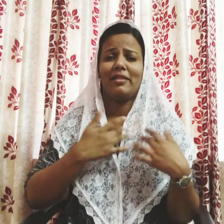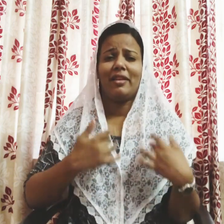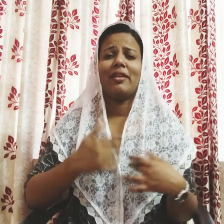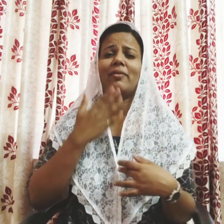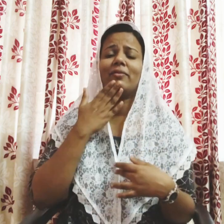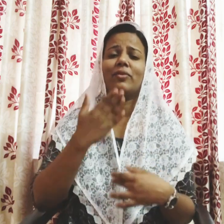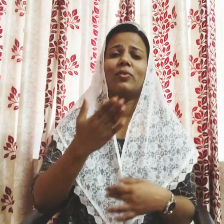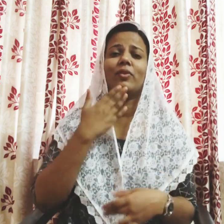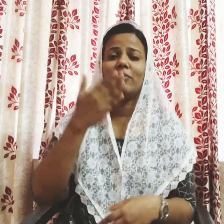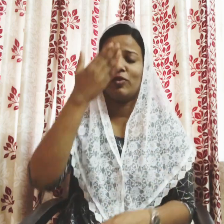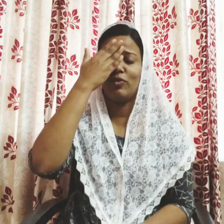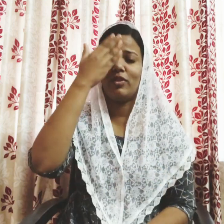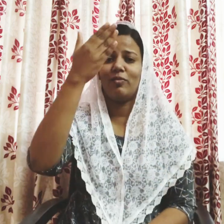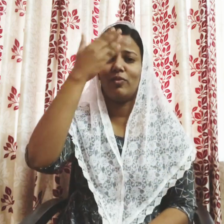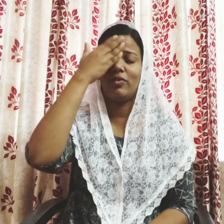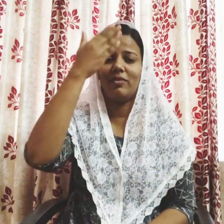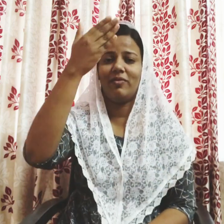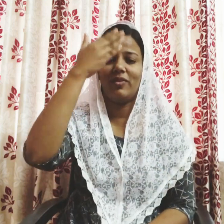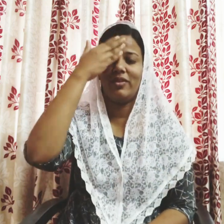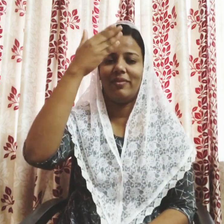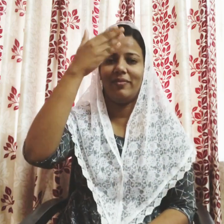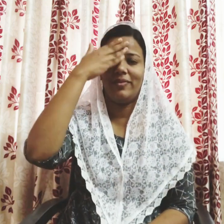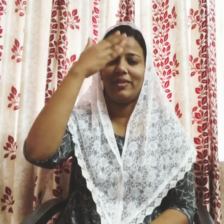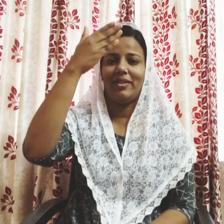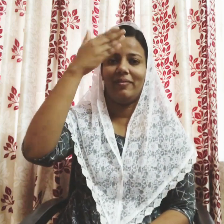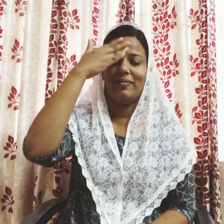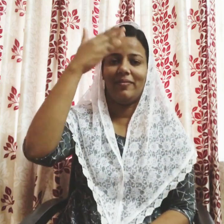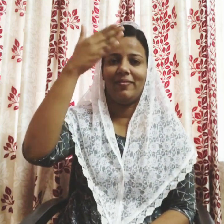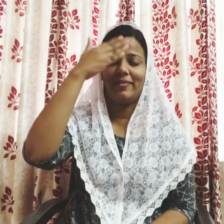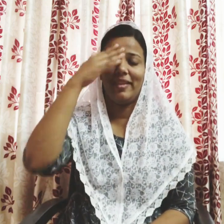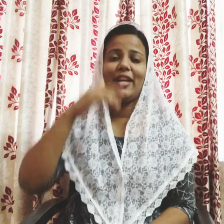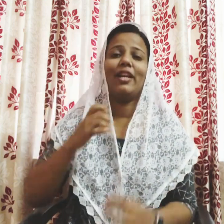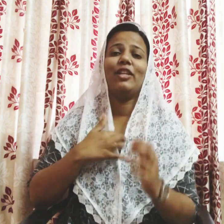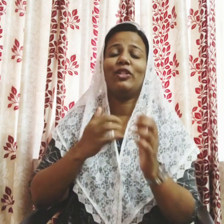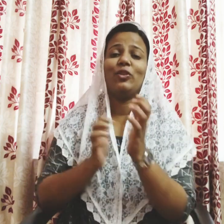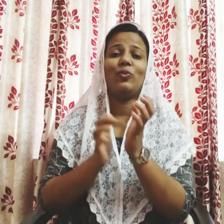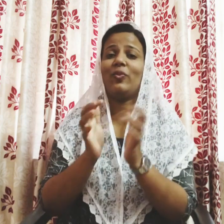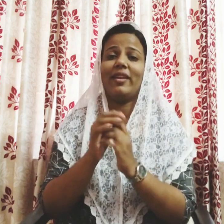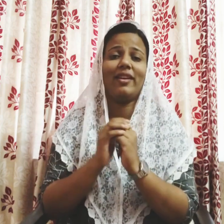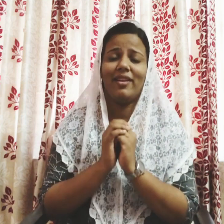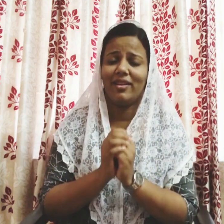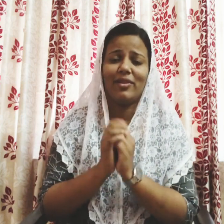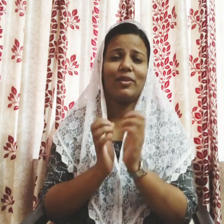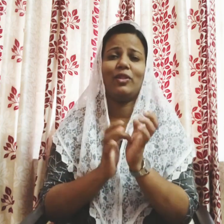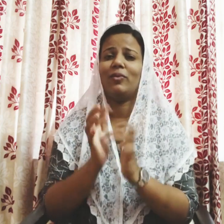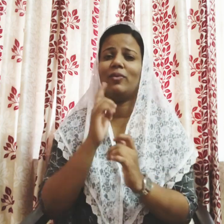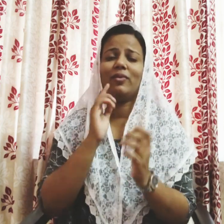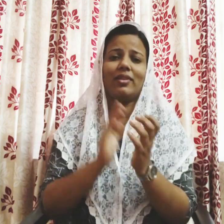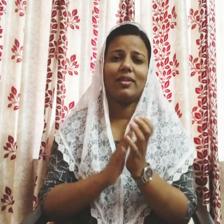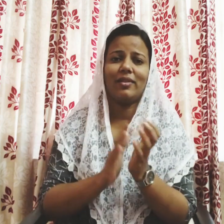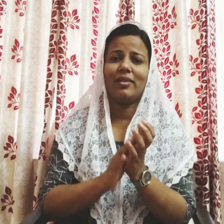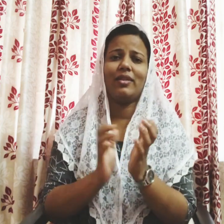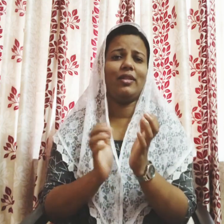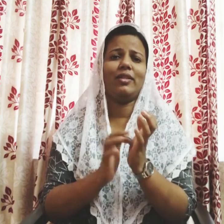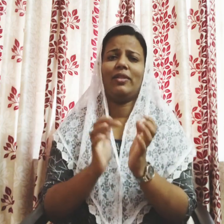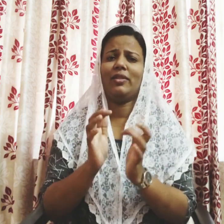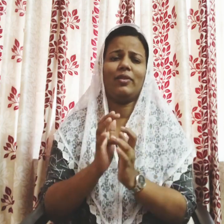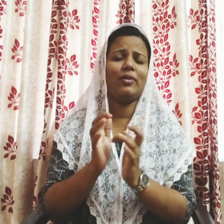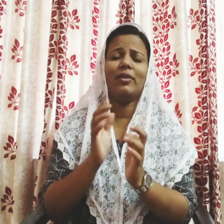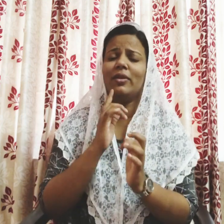നന്ദിയോടെ സ്തോത്രം. ഹല്ലേലൂയ. സ്തോത്രം, സ്തോത്രം, സ്തോത്രം പിതാവേ. സ്തോത്രം. അങ്ങനെ ഞങ്ങൾ ആരാധിക്കുന്നു, അങ്ങനെ ഞങ്ങൾ സ്തുതിക്കുന്നു, അങ്ങനെ ഞങ്ങൾ